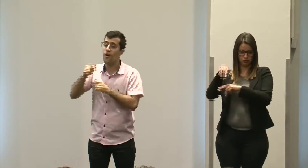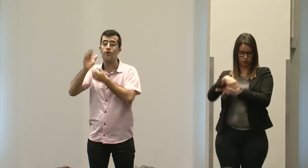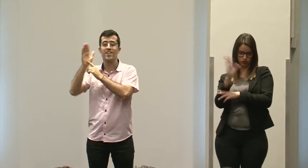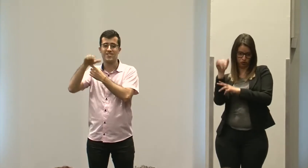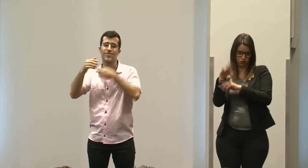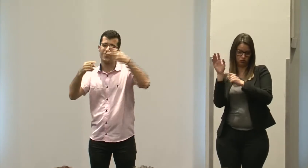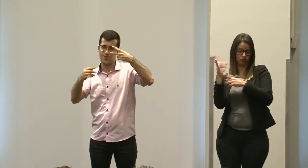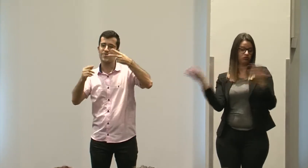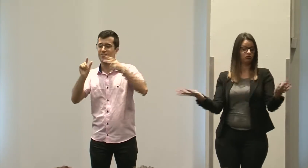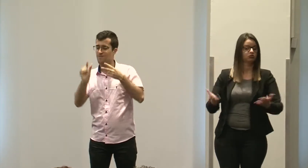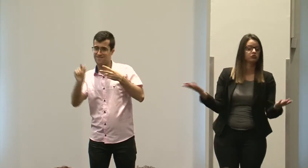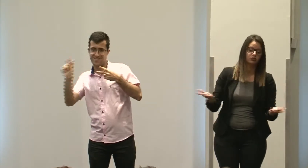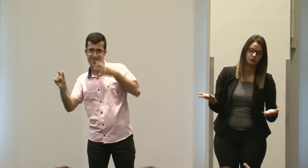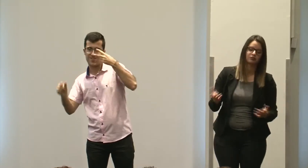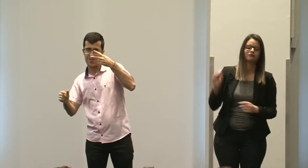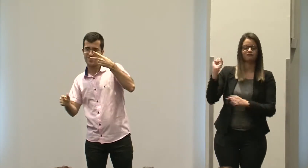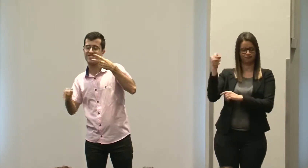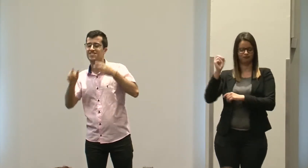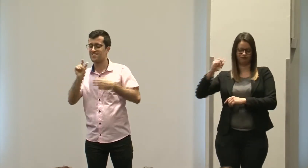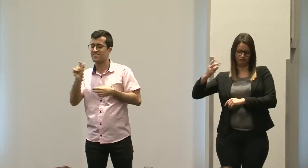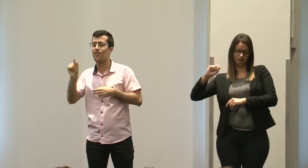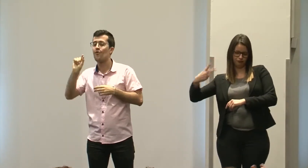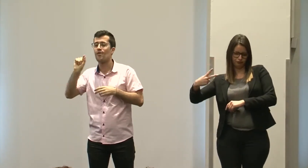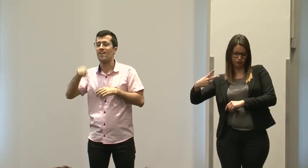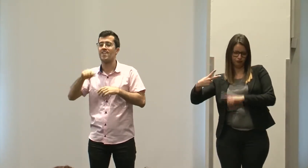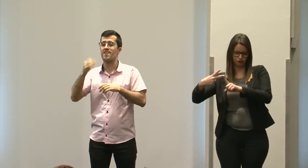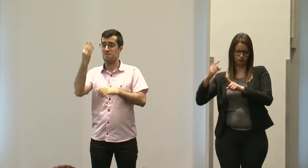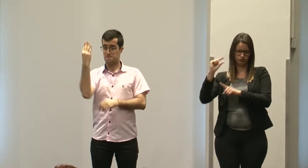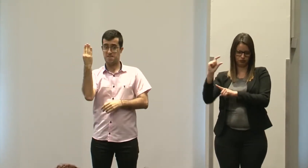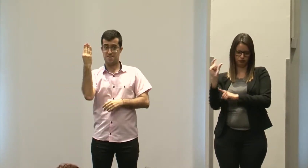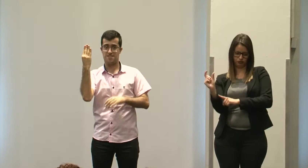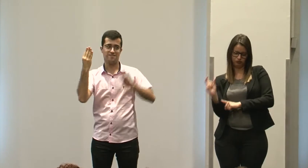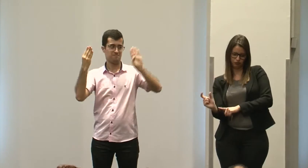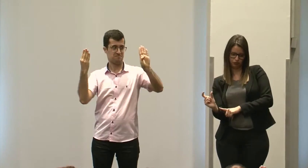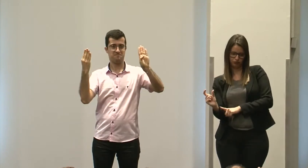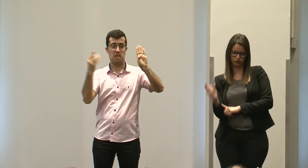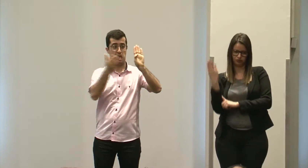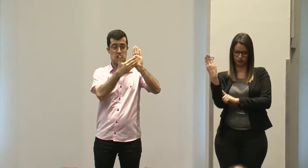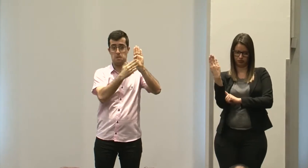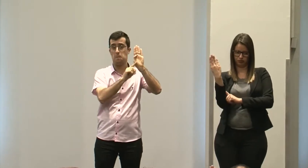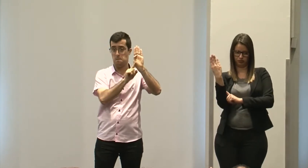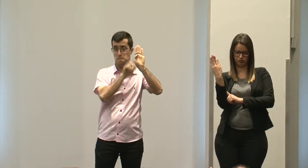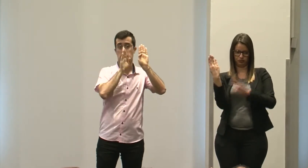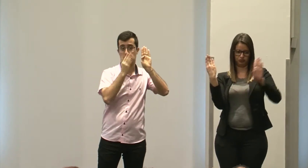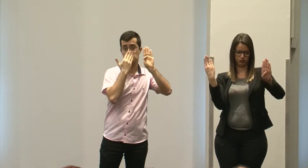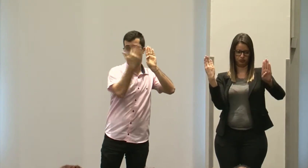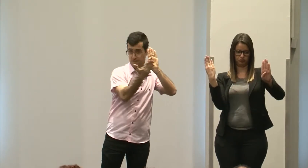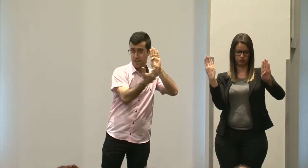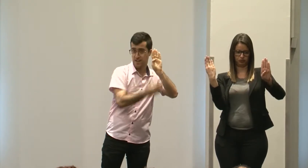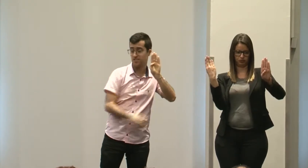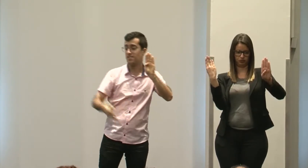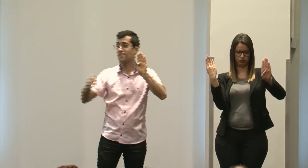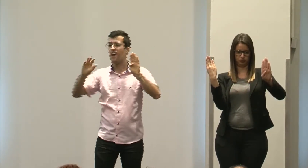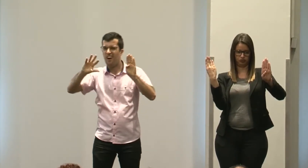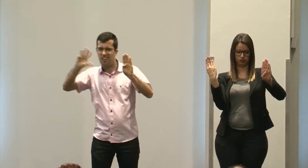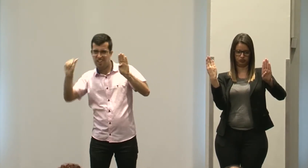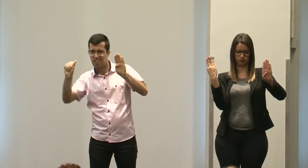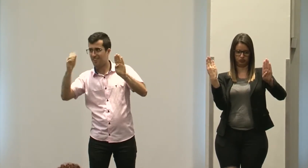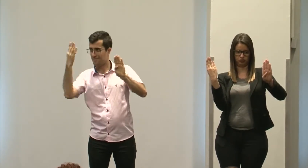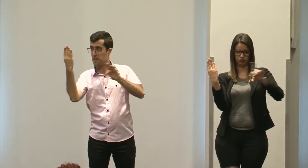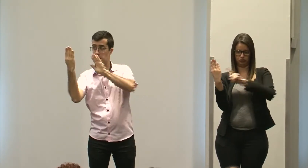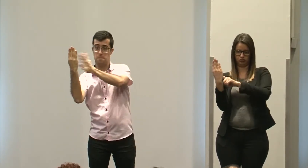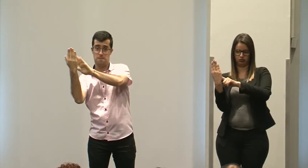A orientação de mãos é uma outra adaptação que esse sinal recebe. Nós temos o B, com a palma da mão